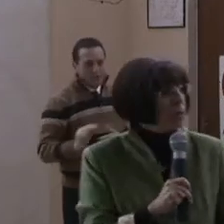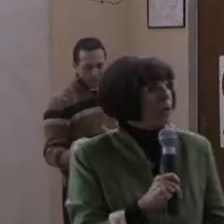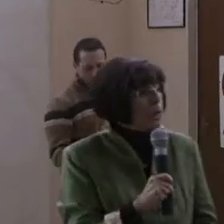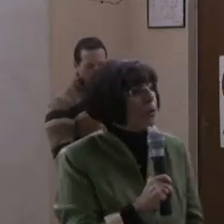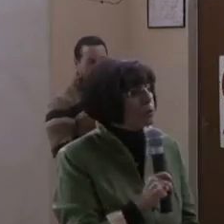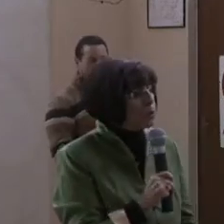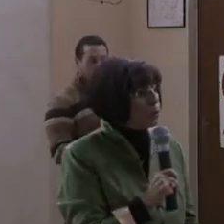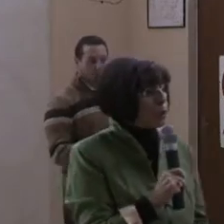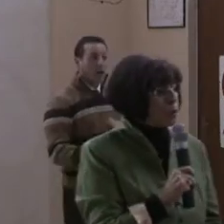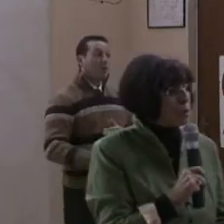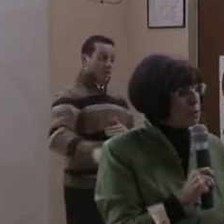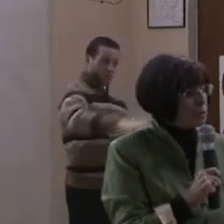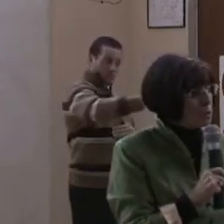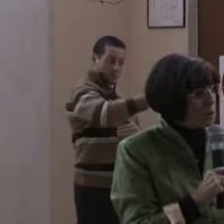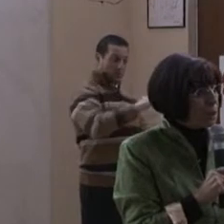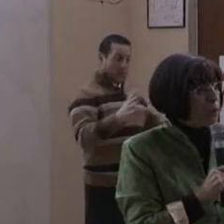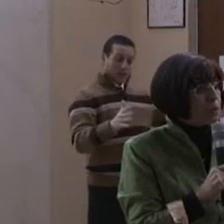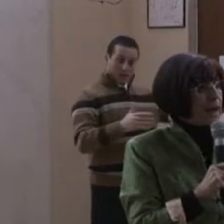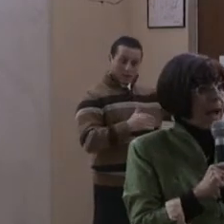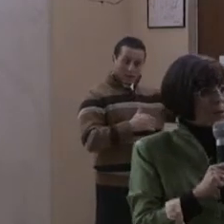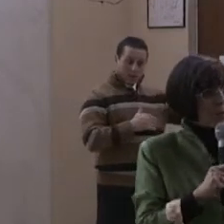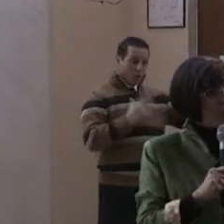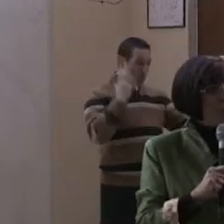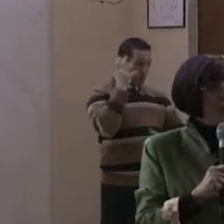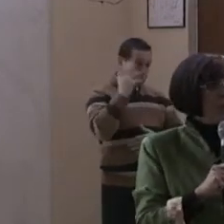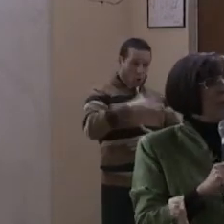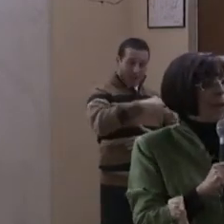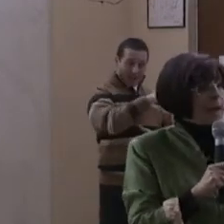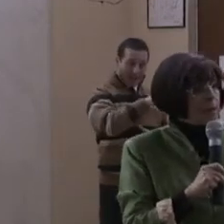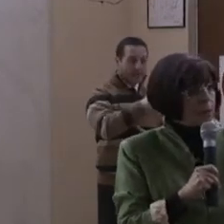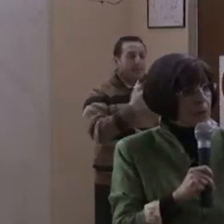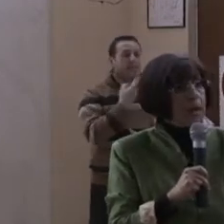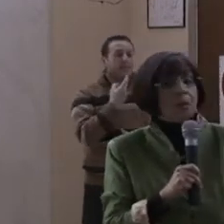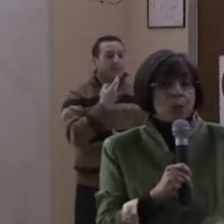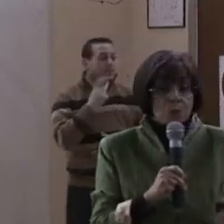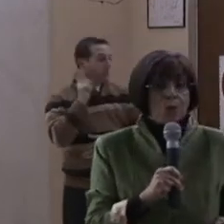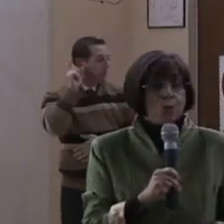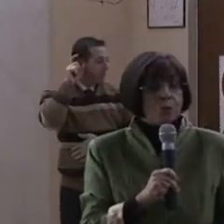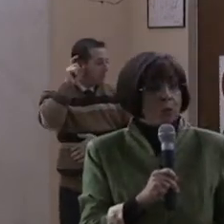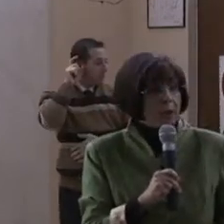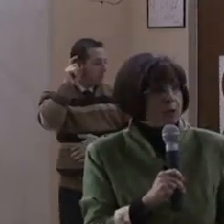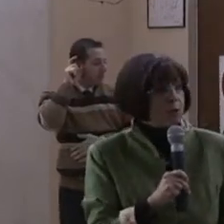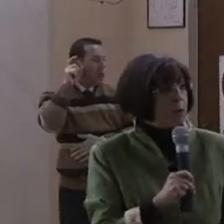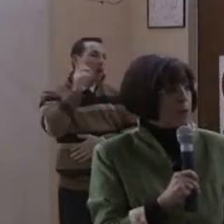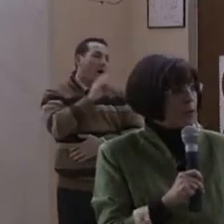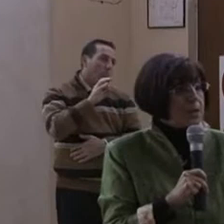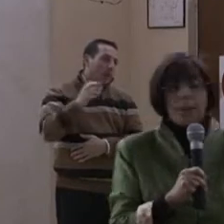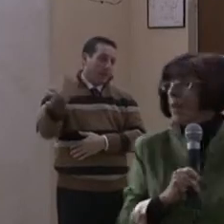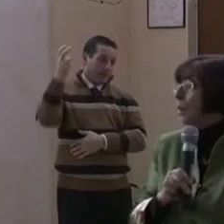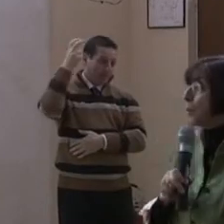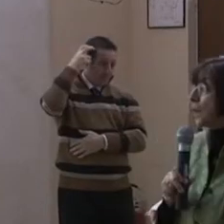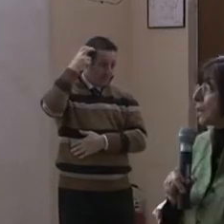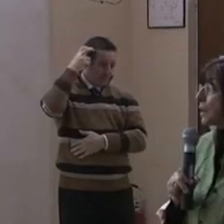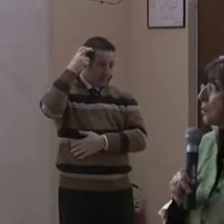Quindi in un ambiente rumoroso un ragazzo con l'impianto e a maggior ragione un ragazzo con la